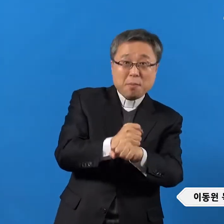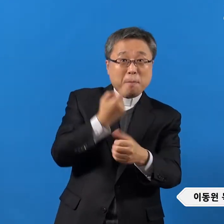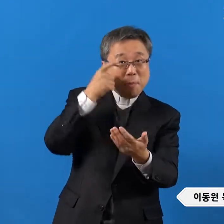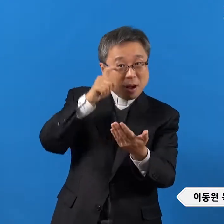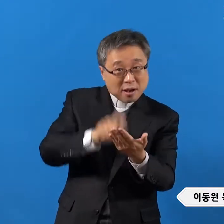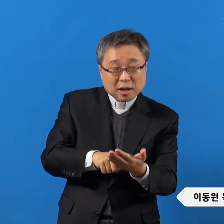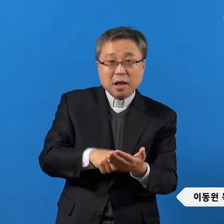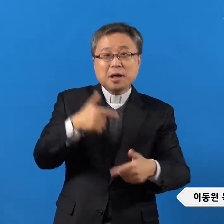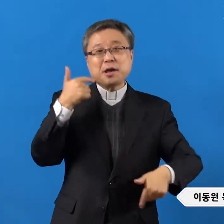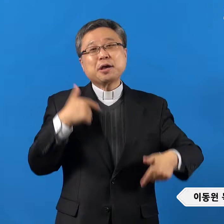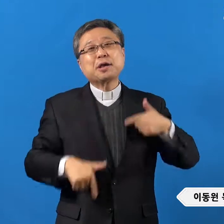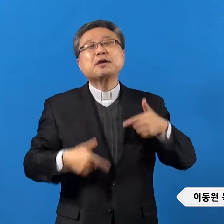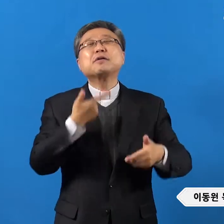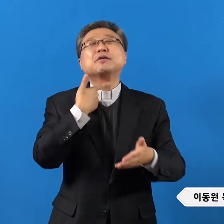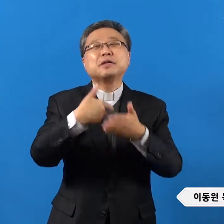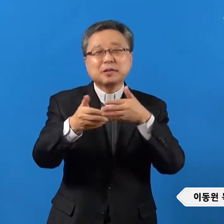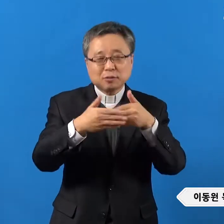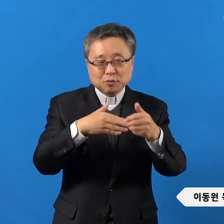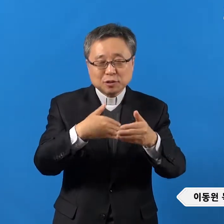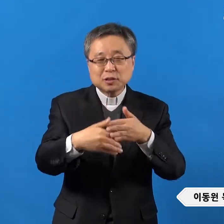누릴 수 있어야 한다.